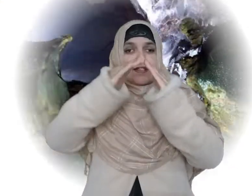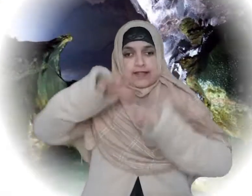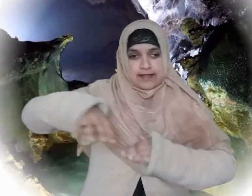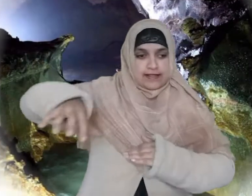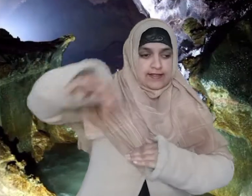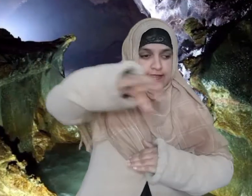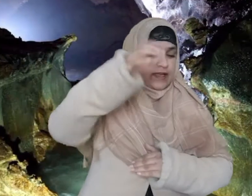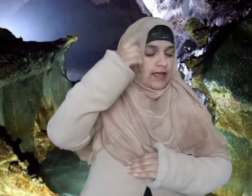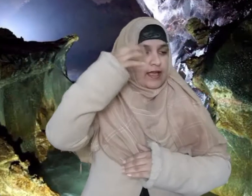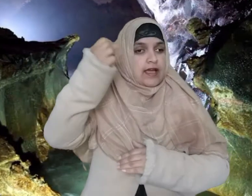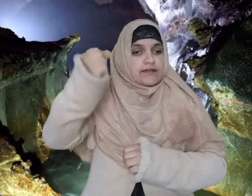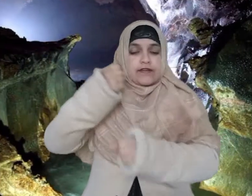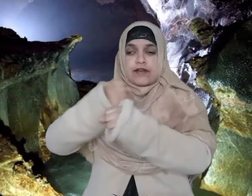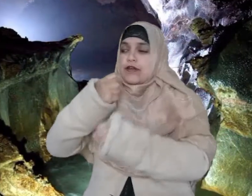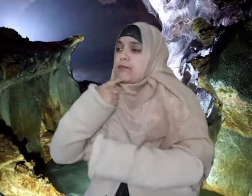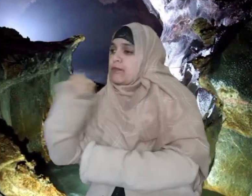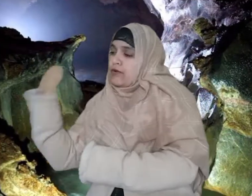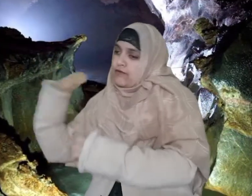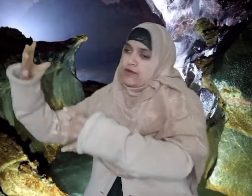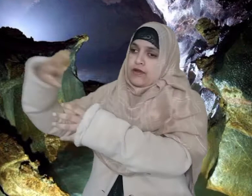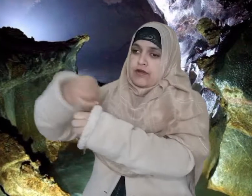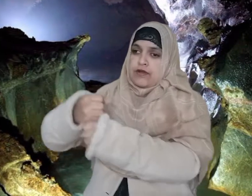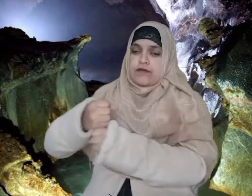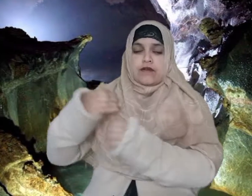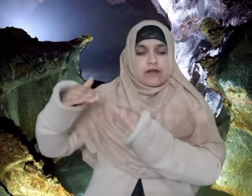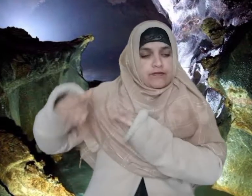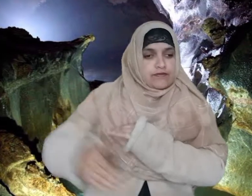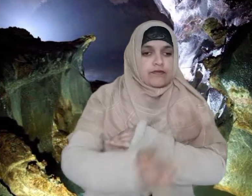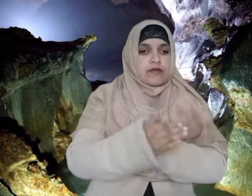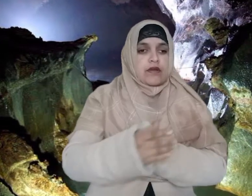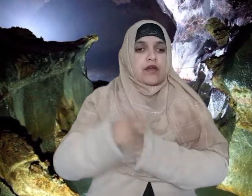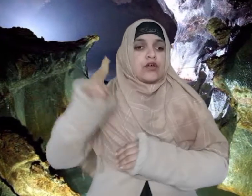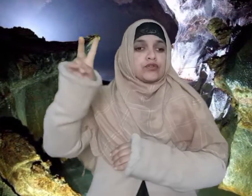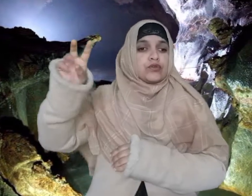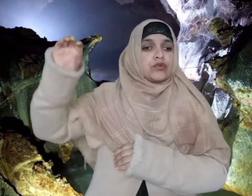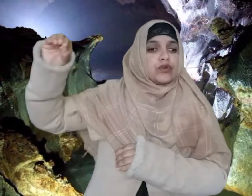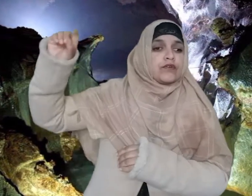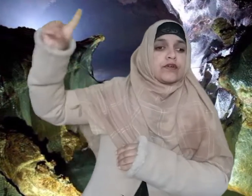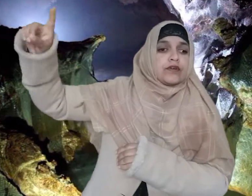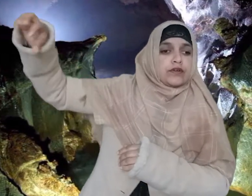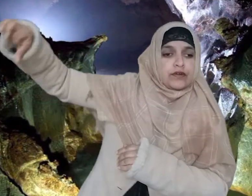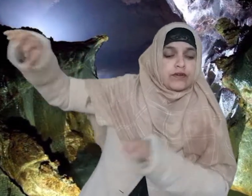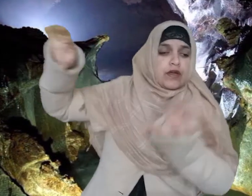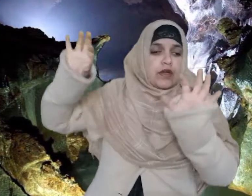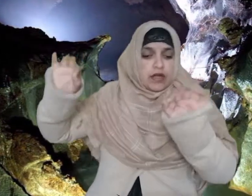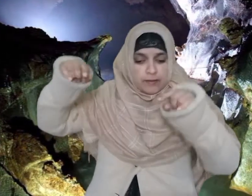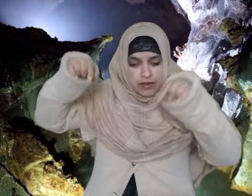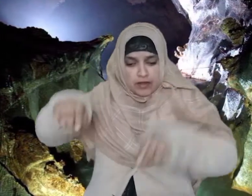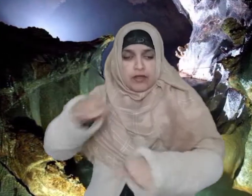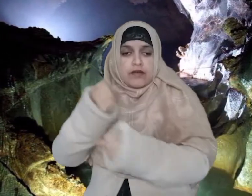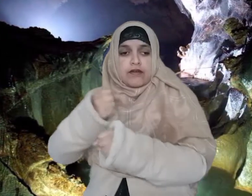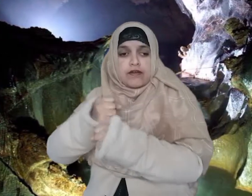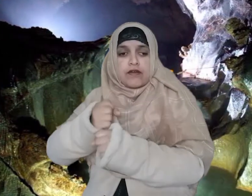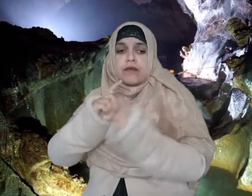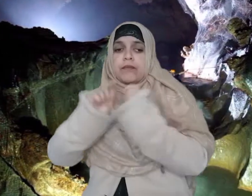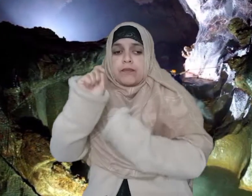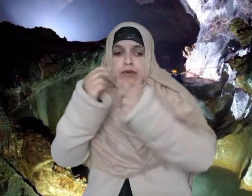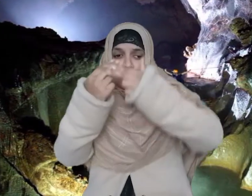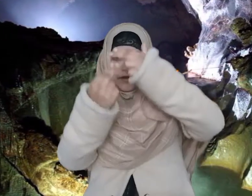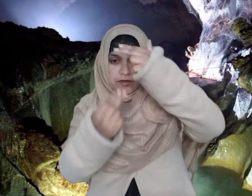تو انہیں پتہ چلا کہ یہ غار اب تک کے تمام غاروں میں سے سب سے بڑا غار ہے، کہ جس کی لمبائی 5.6 میل 9 کلومیٹر ہے اور اس